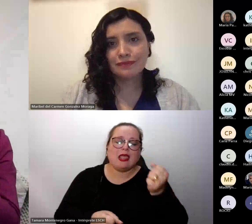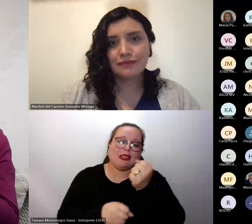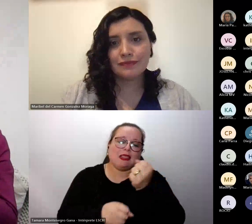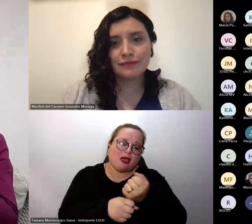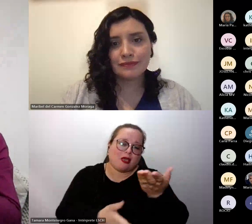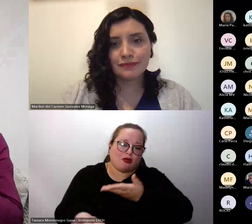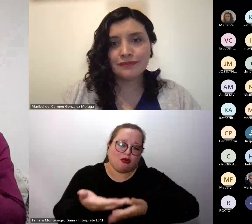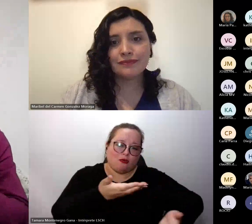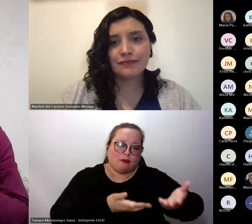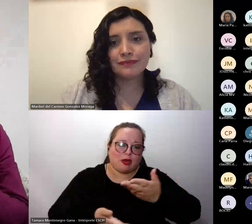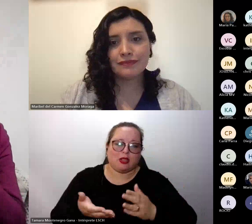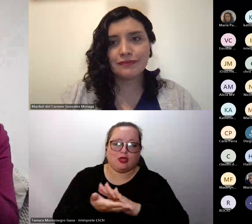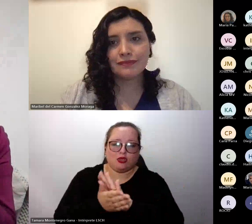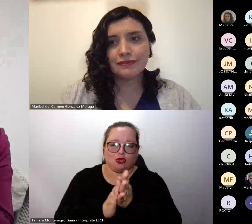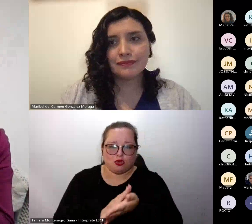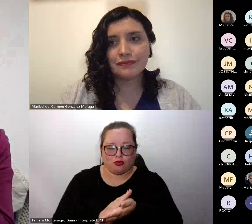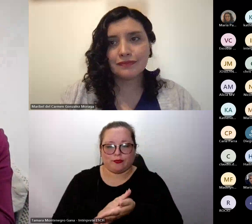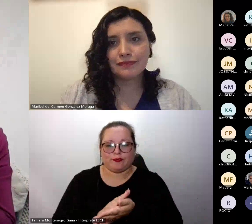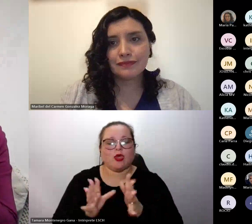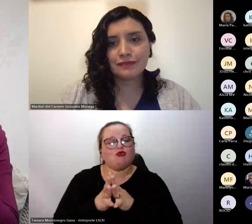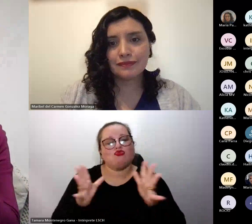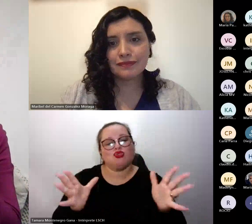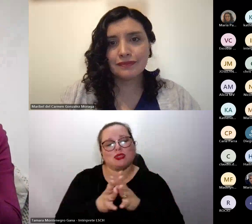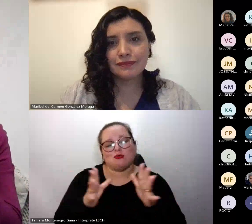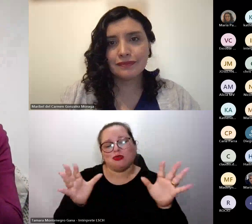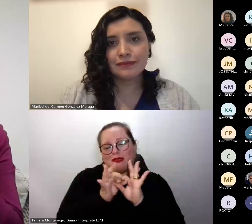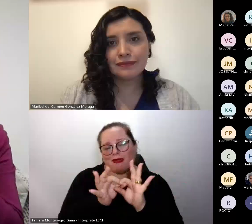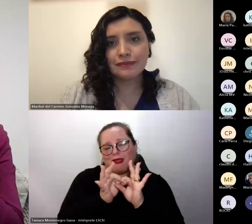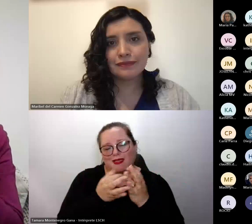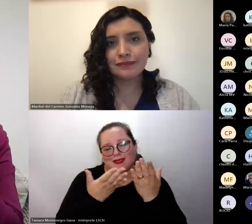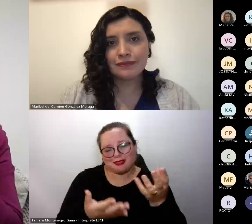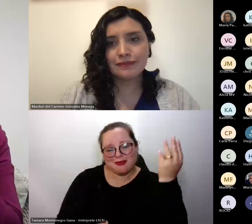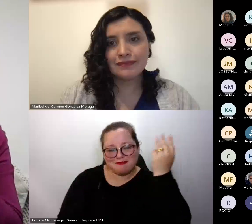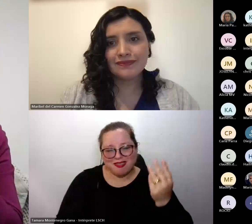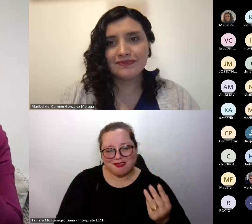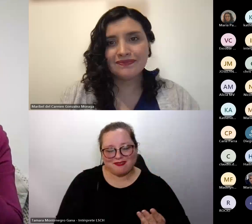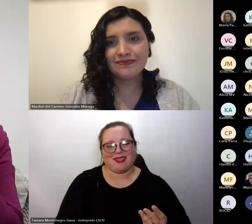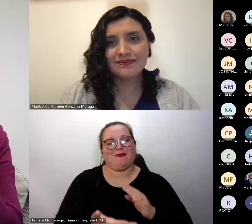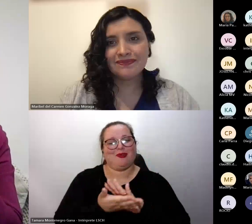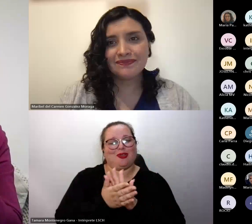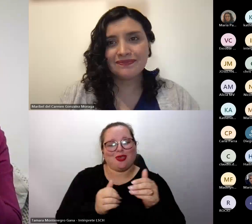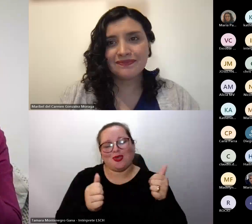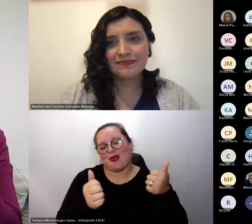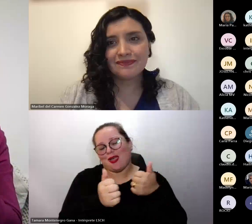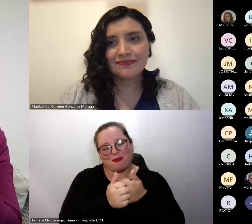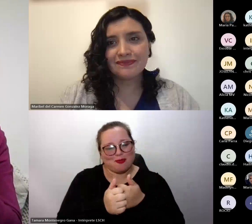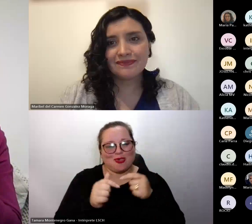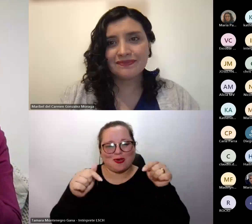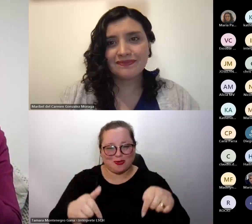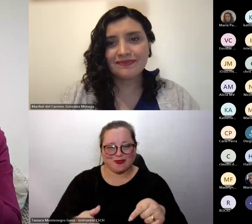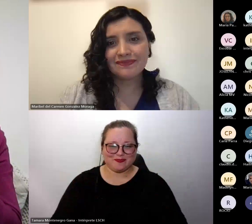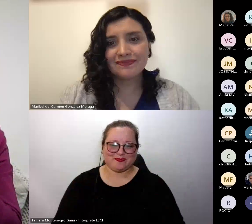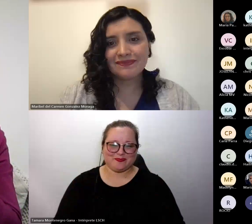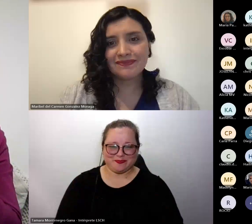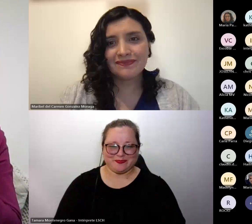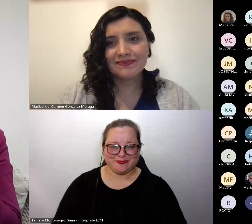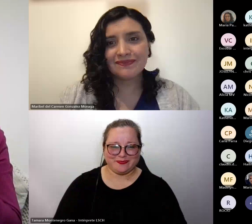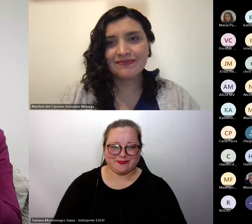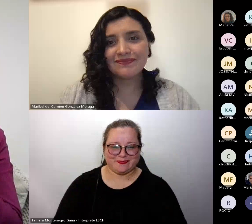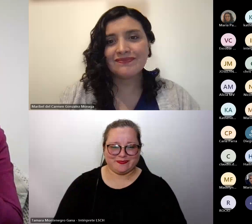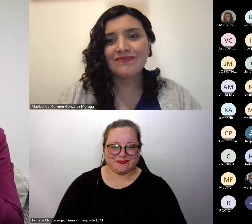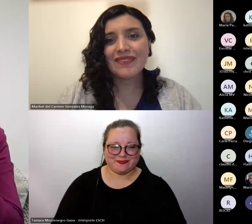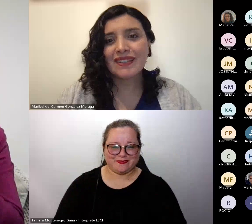en ello. Muchas, muchas gracias, Maribel, entonces, por tu gran aporte también el día de hoy.